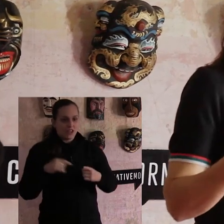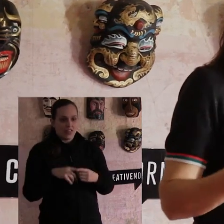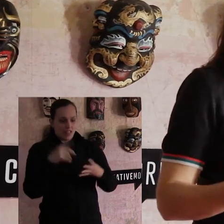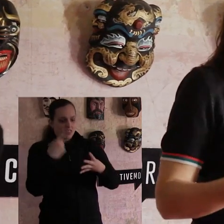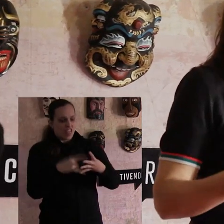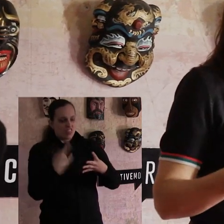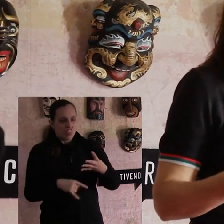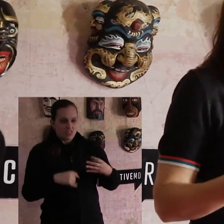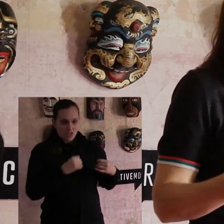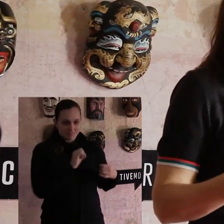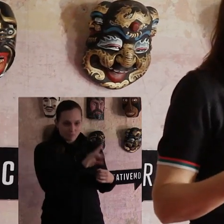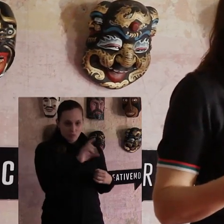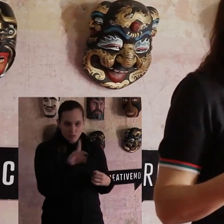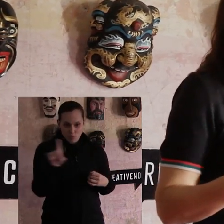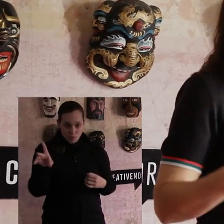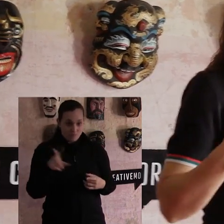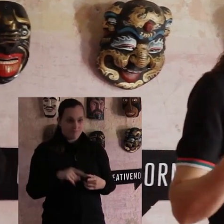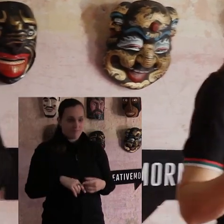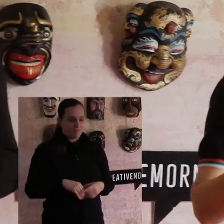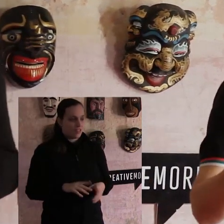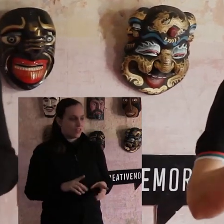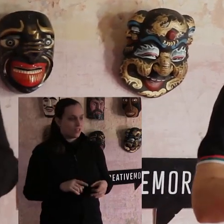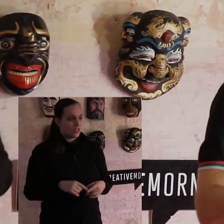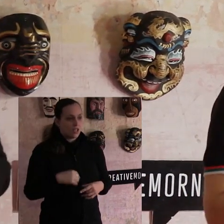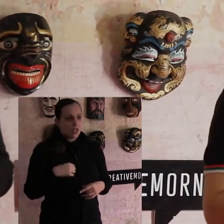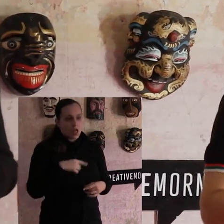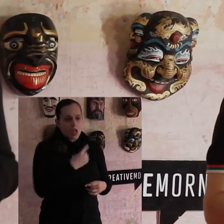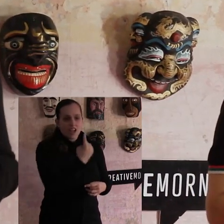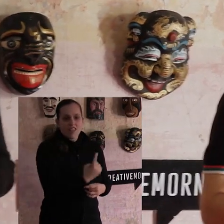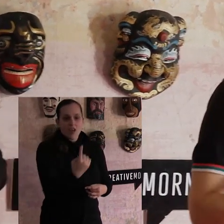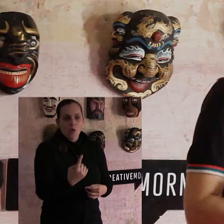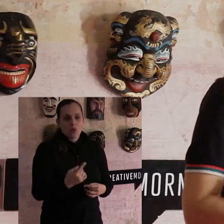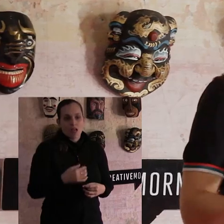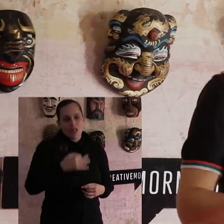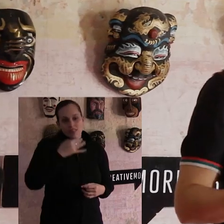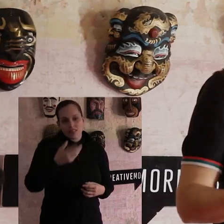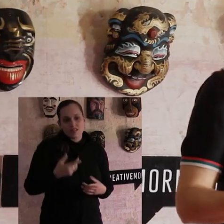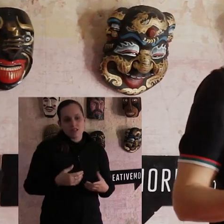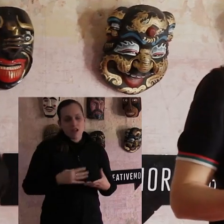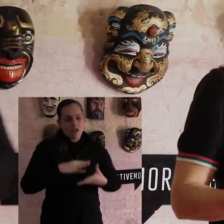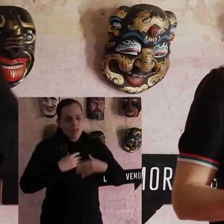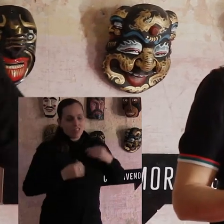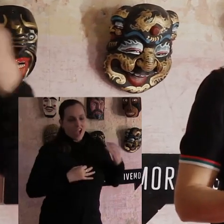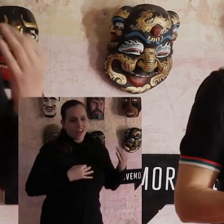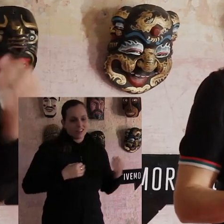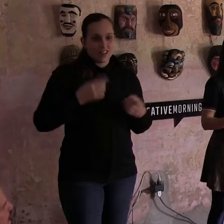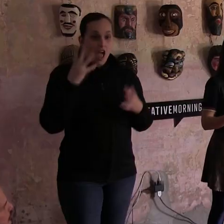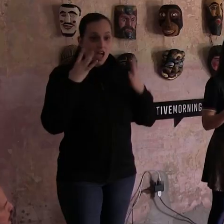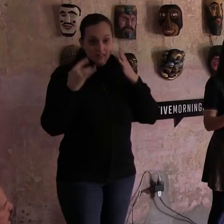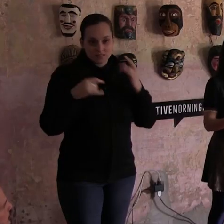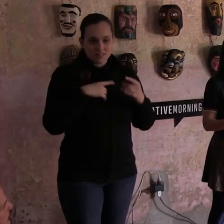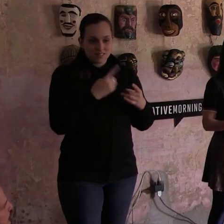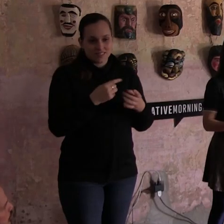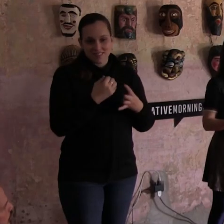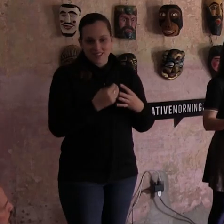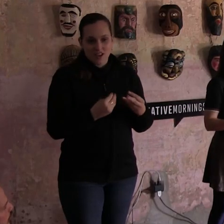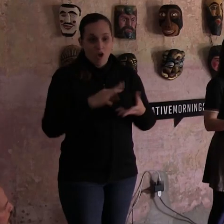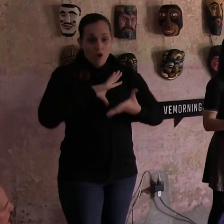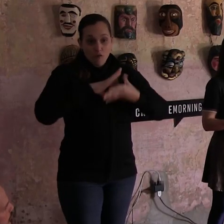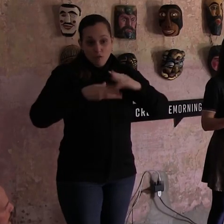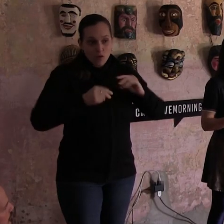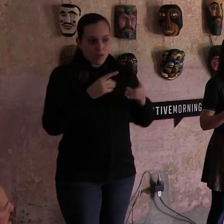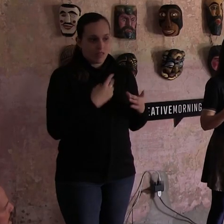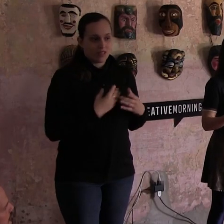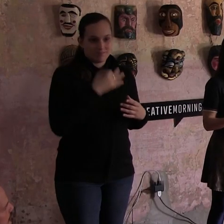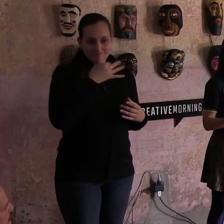de que, sino que todos tenemos algo para decir y nos complementamos en eso. Entonces fue una formación, no solo para ellas, sino